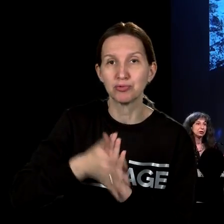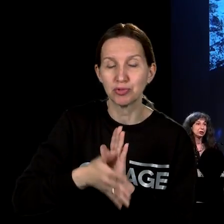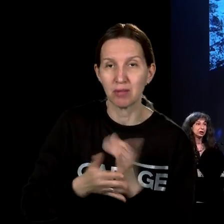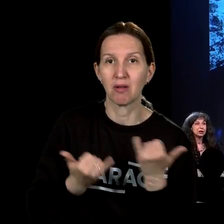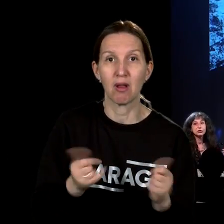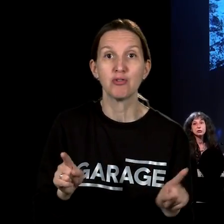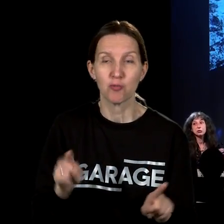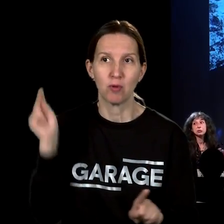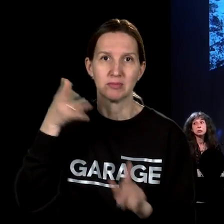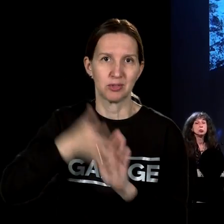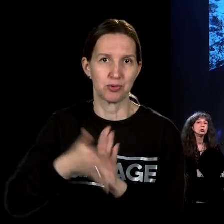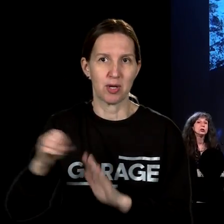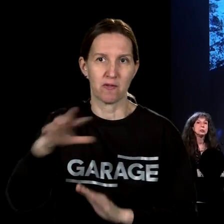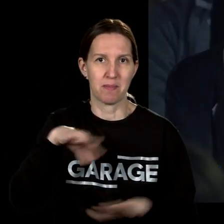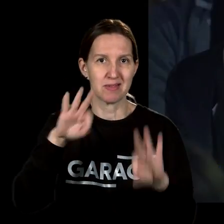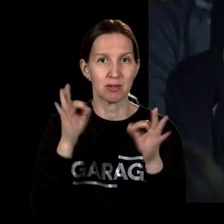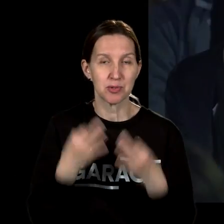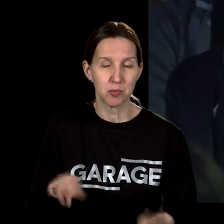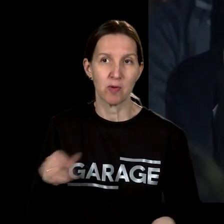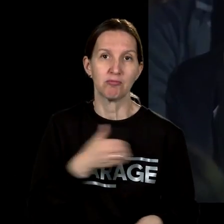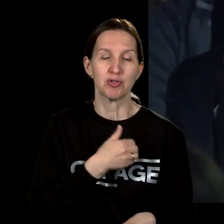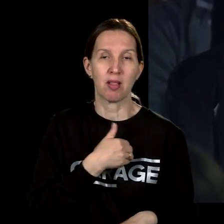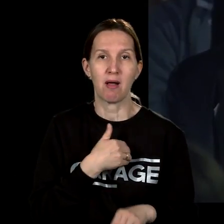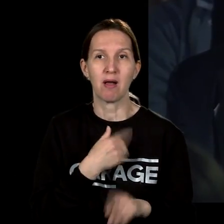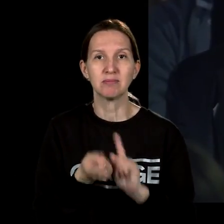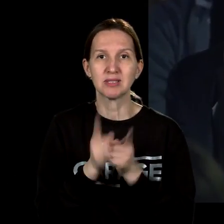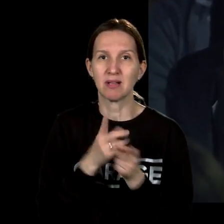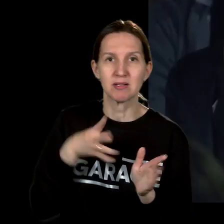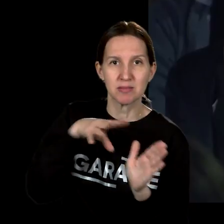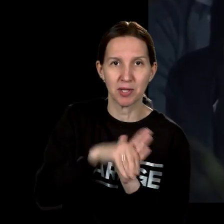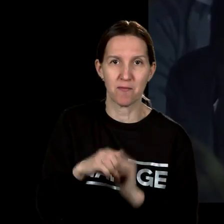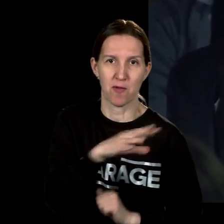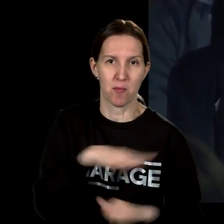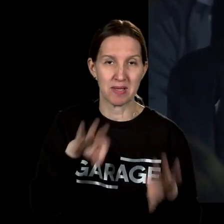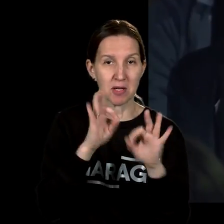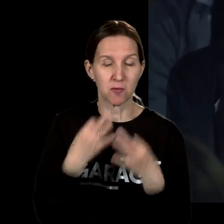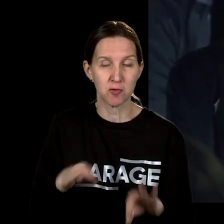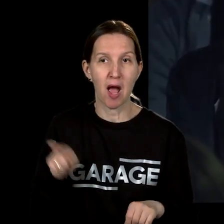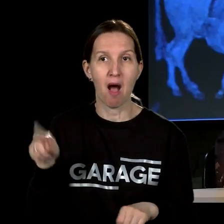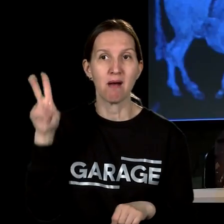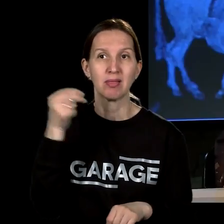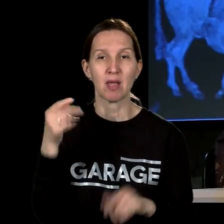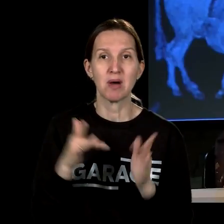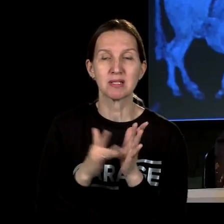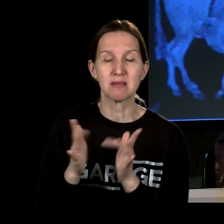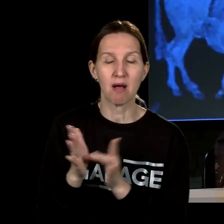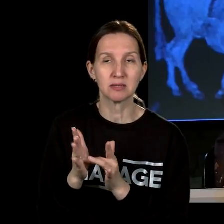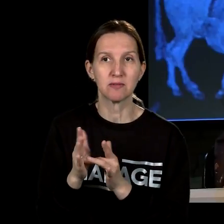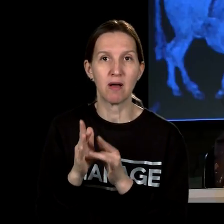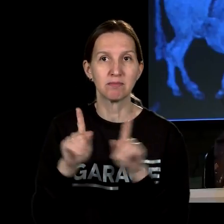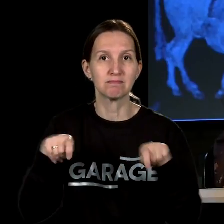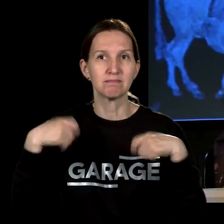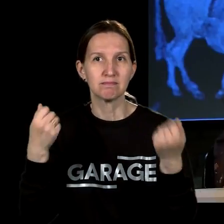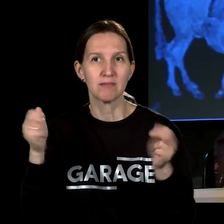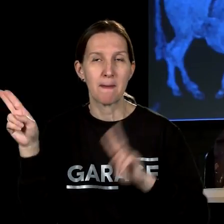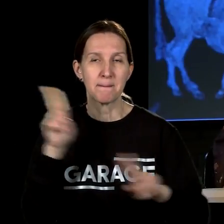это христианство поданное абсолютно вот через такую непривычную оптику, которая сама по себе оказывается оптикой